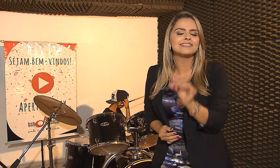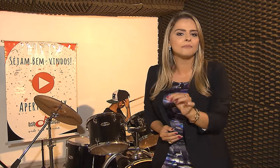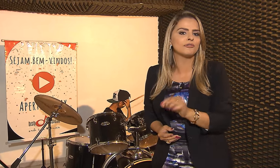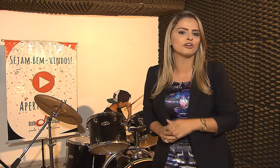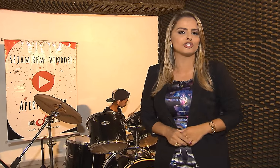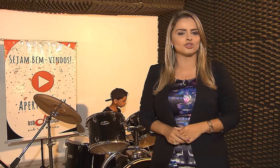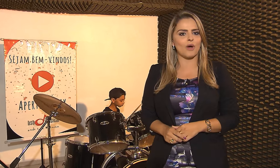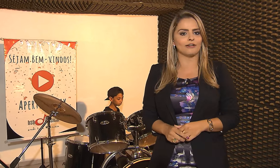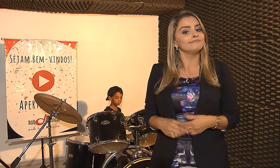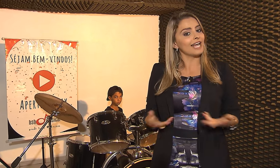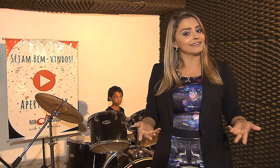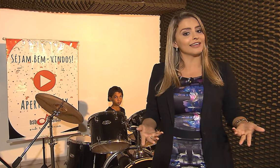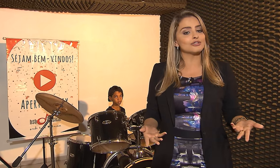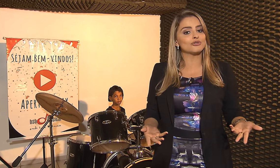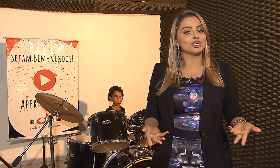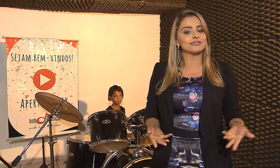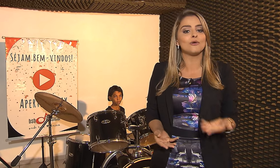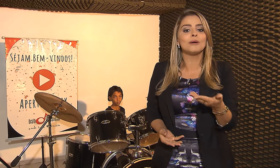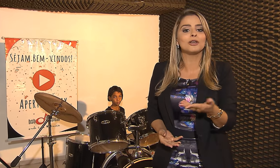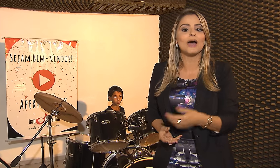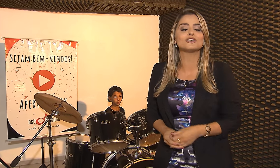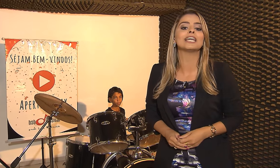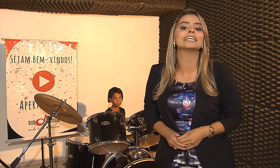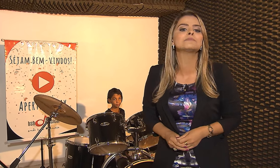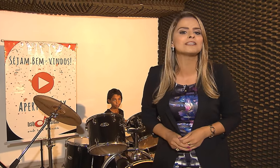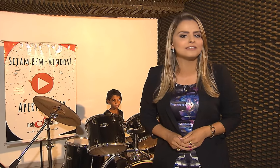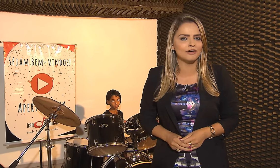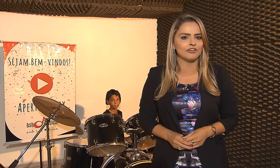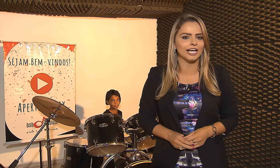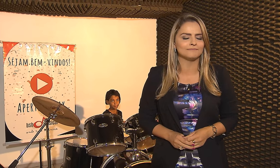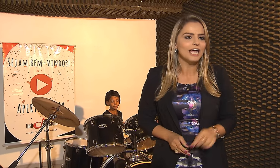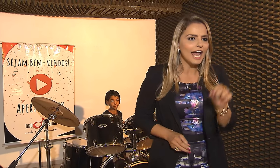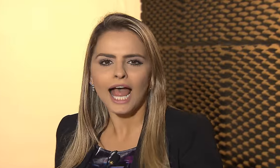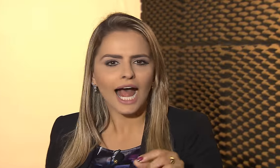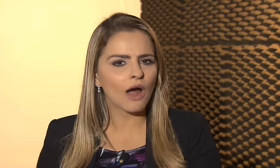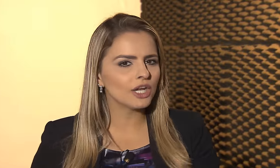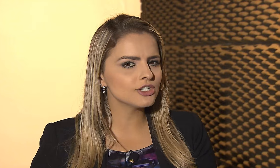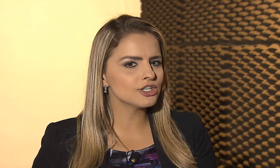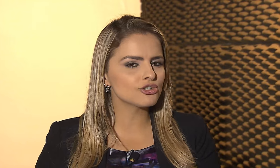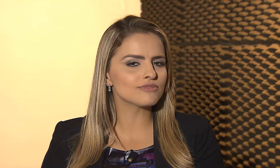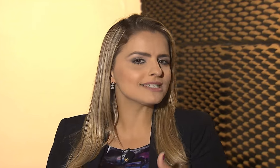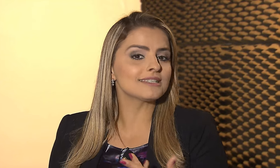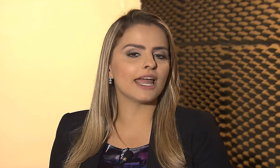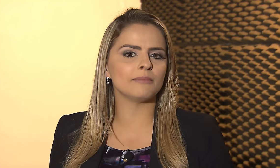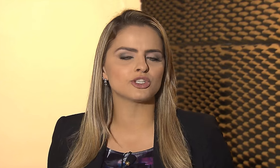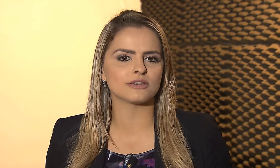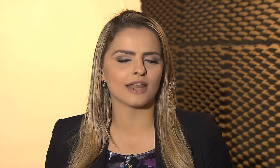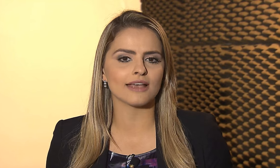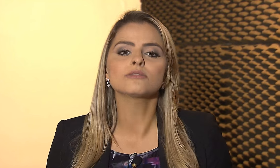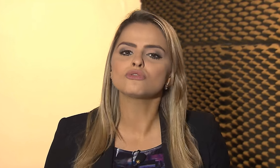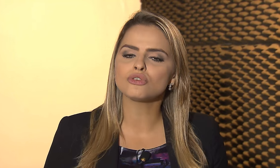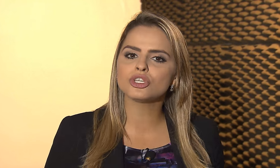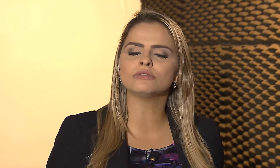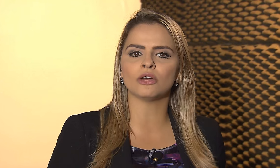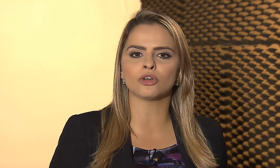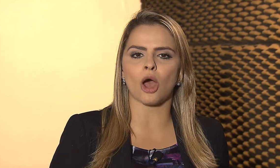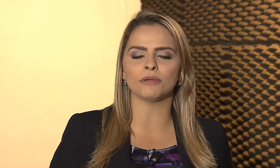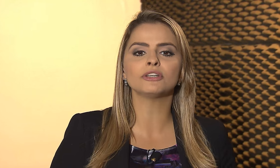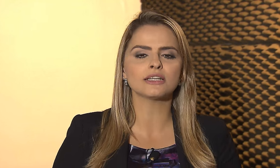sempre foi gestual, até que surgisse uma linguagem específica. A origem de um sistema de sinais surgiu na Europa e foi trazido